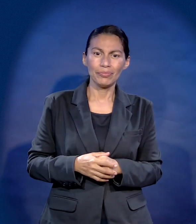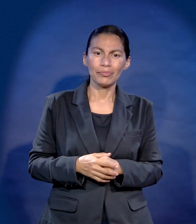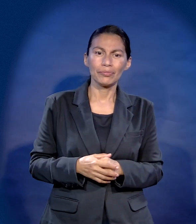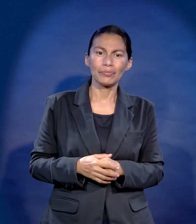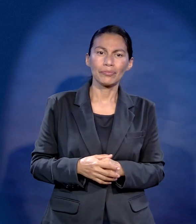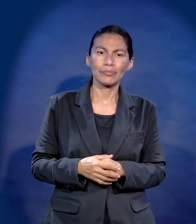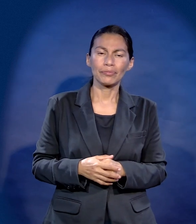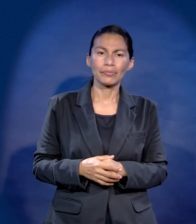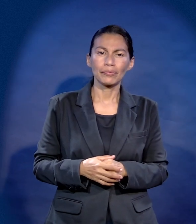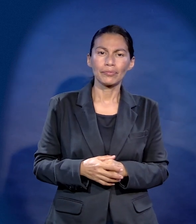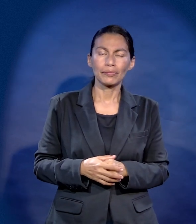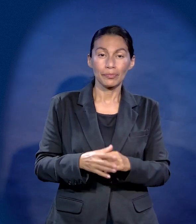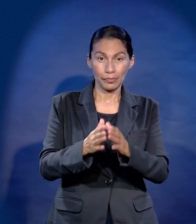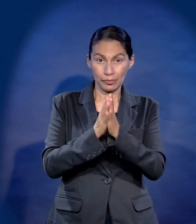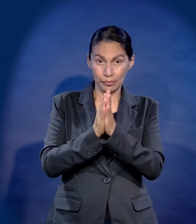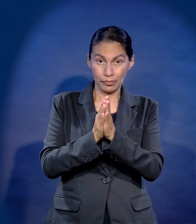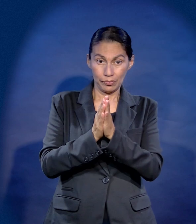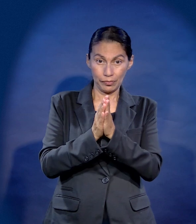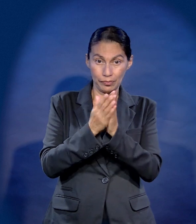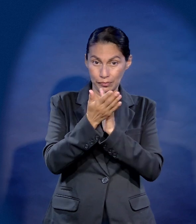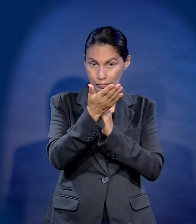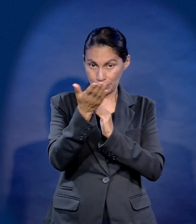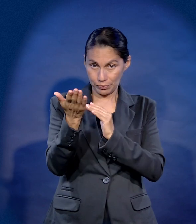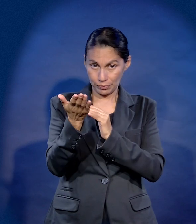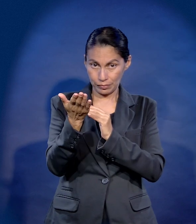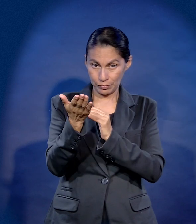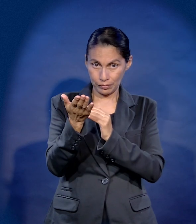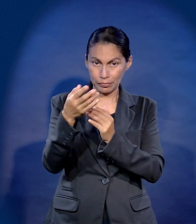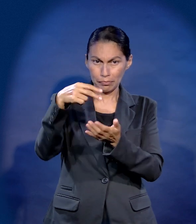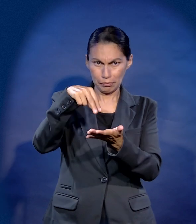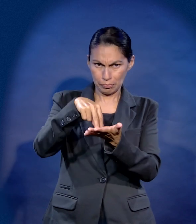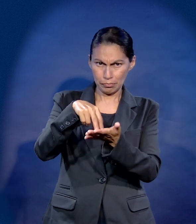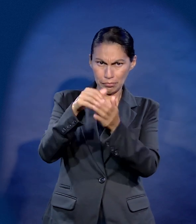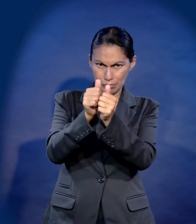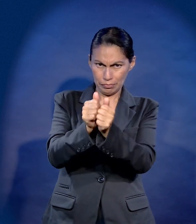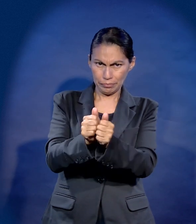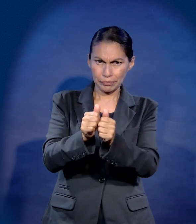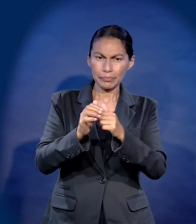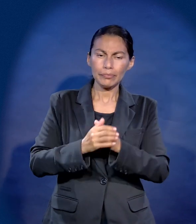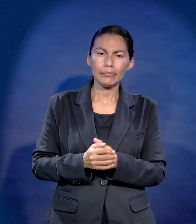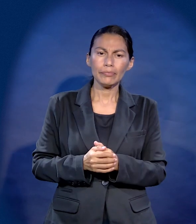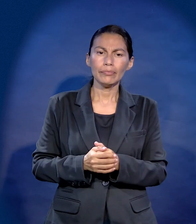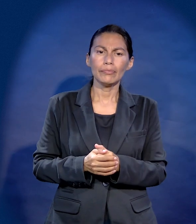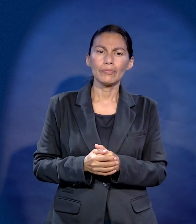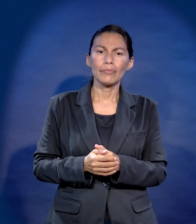Gloria a Dios. Gloria a Dios. Yo les voy a pedir que se mantengan allí